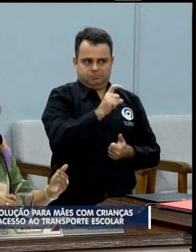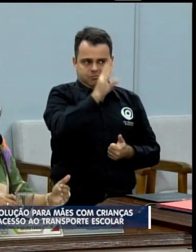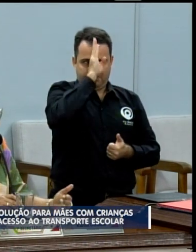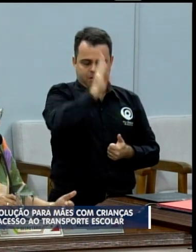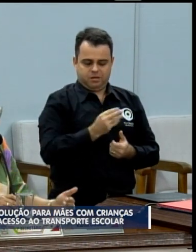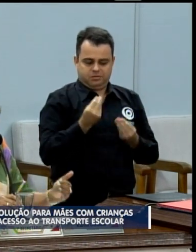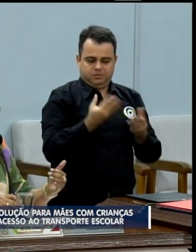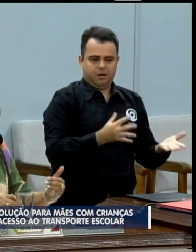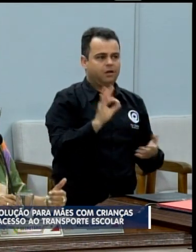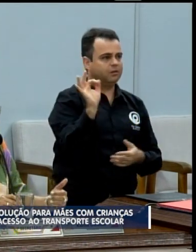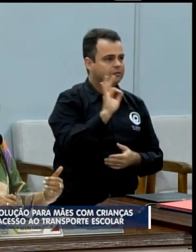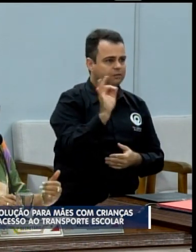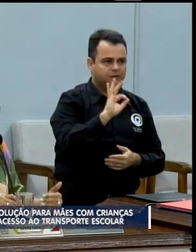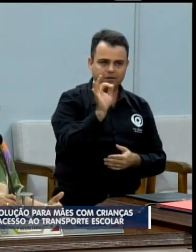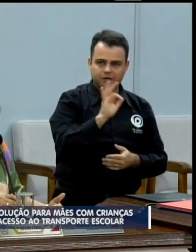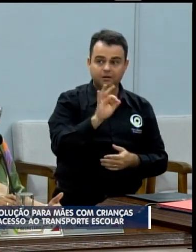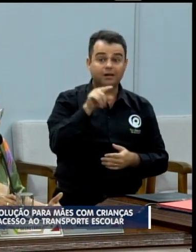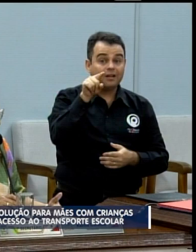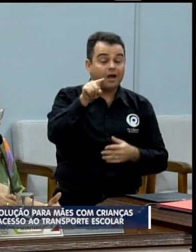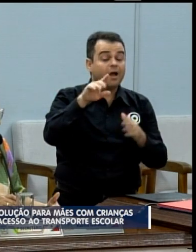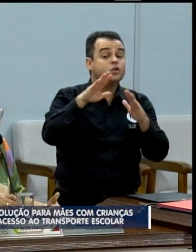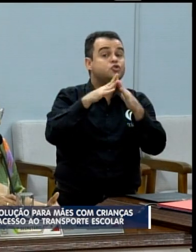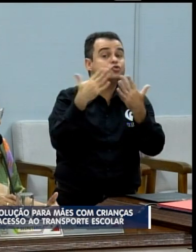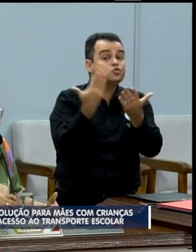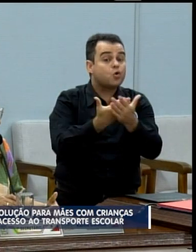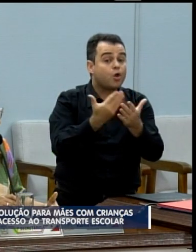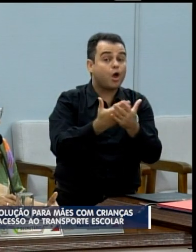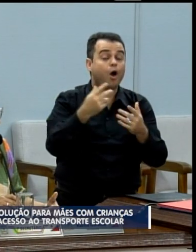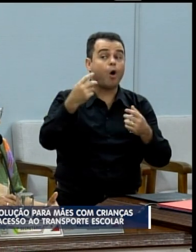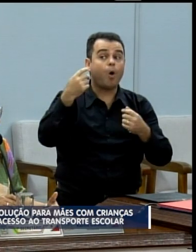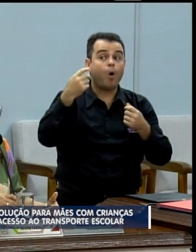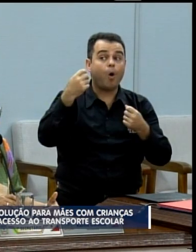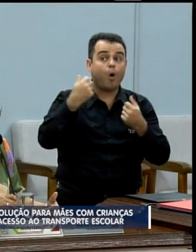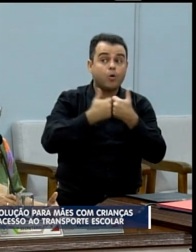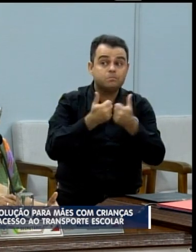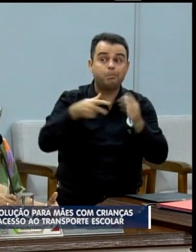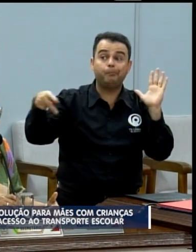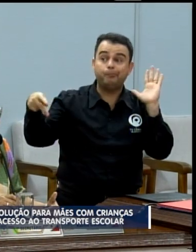É mantê-los no transporte escolar, vereador Jean Charles.